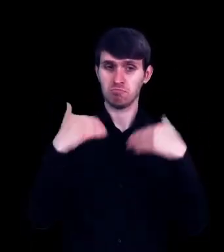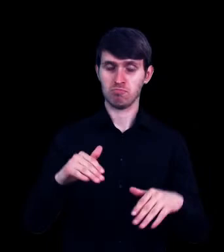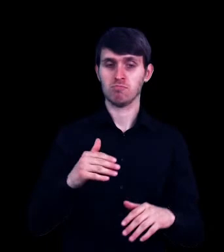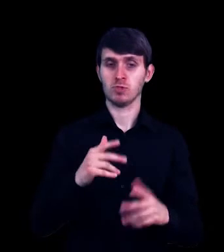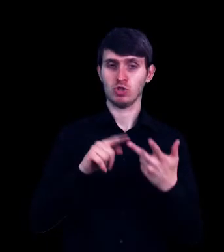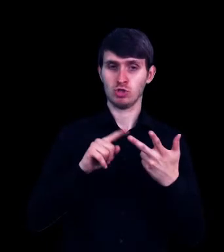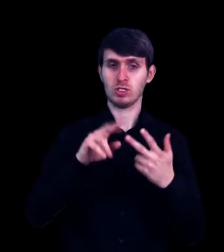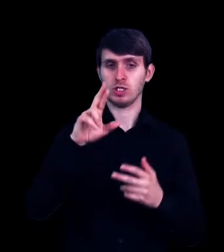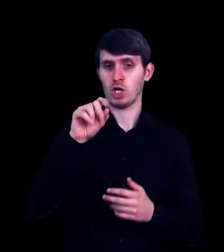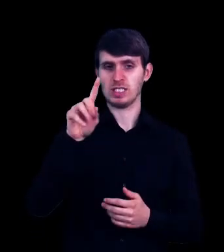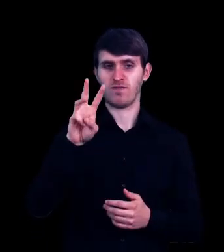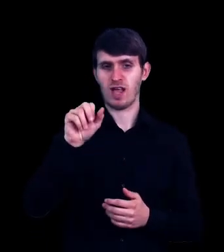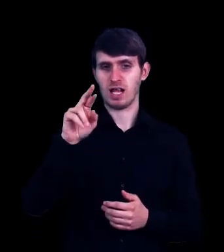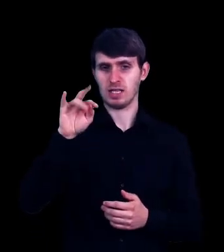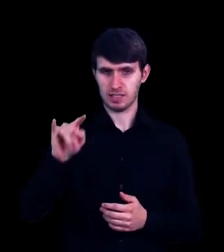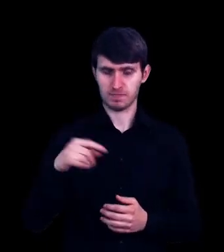i rozwarty.